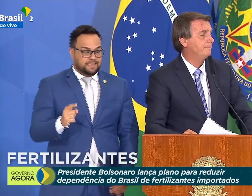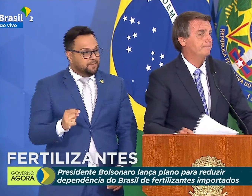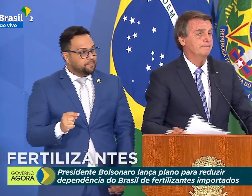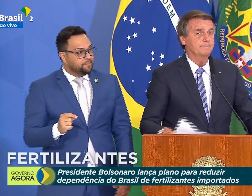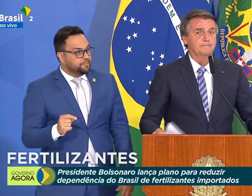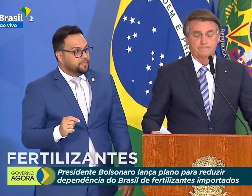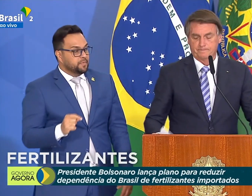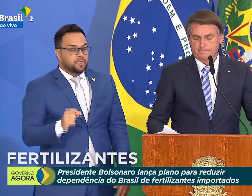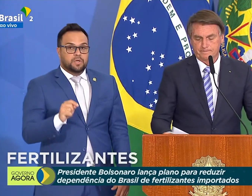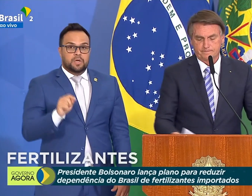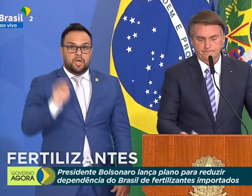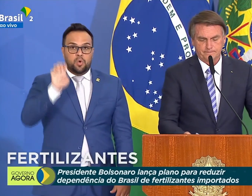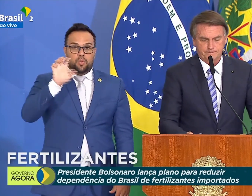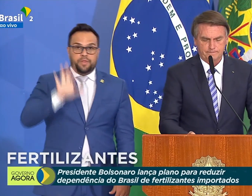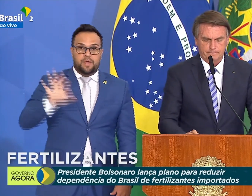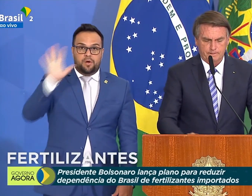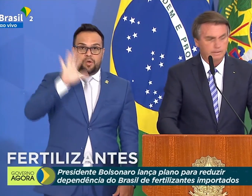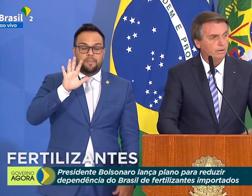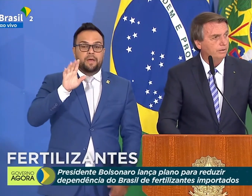Omã.